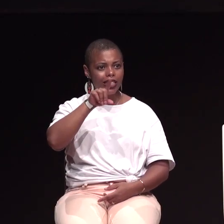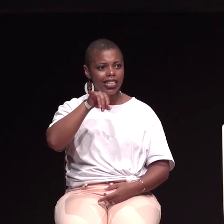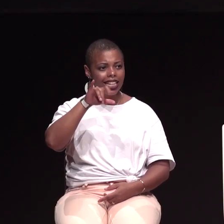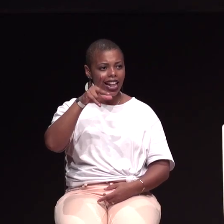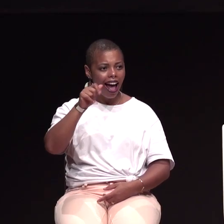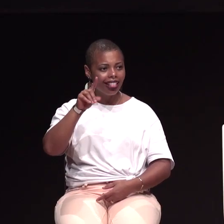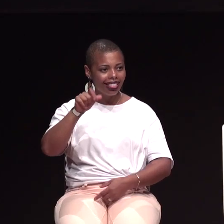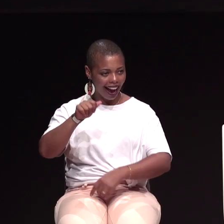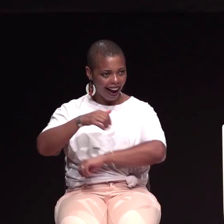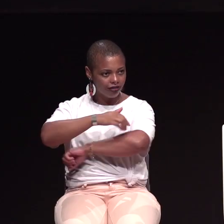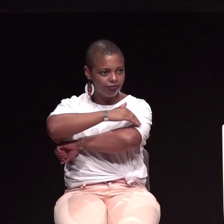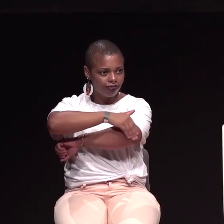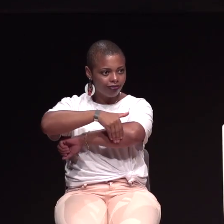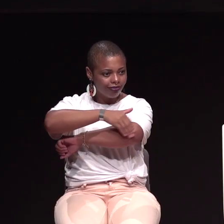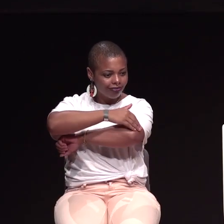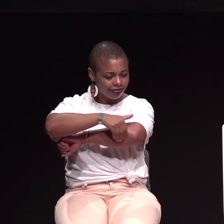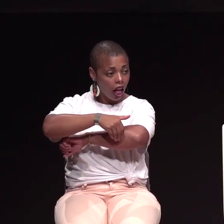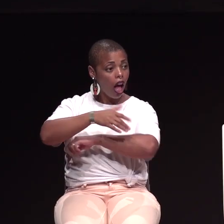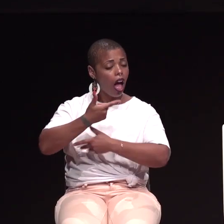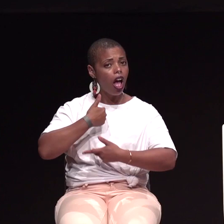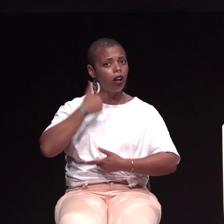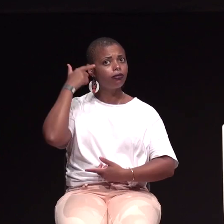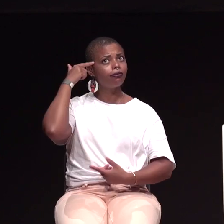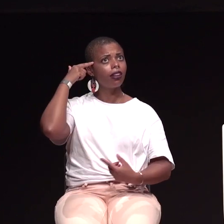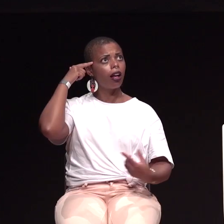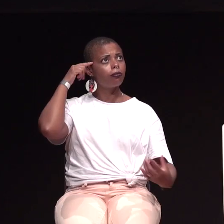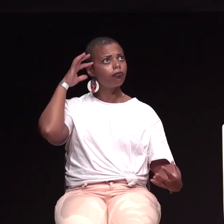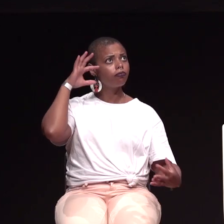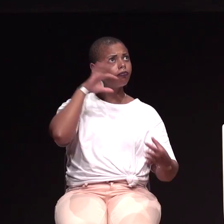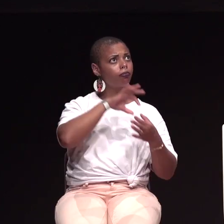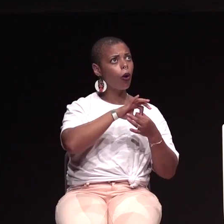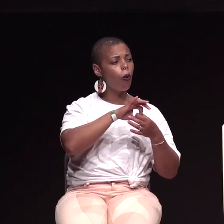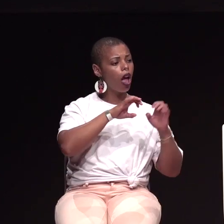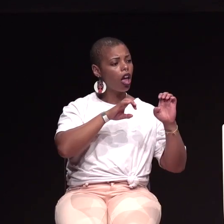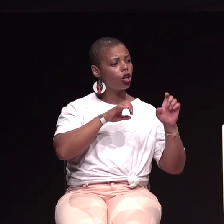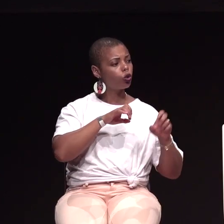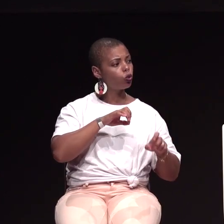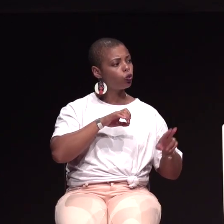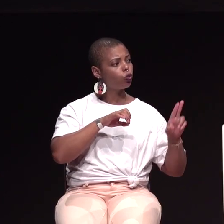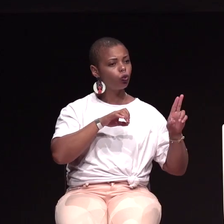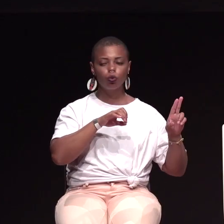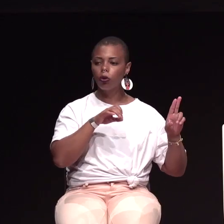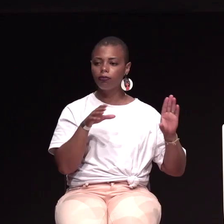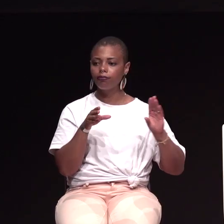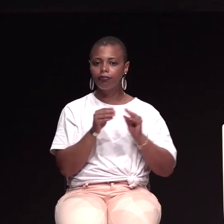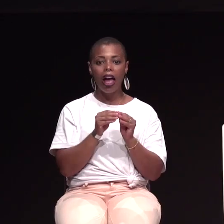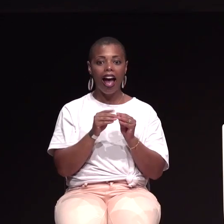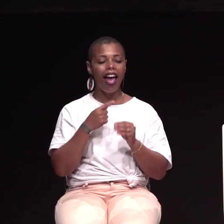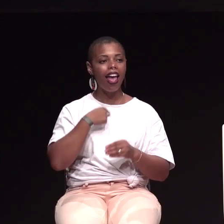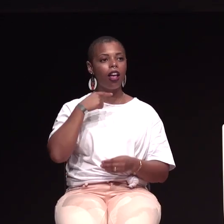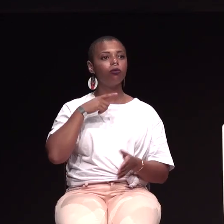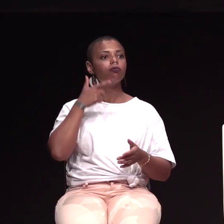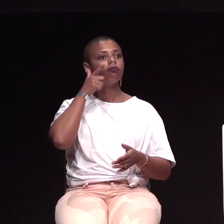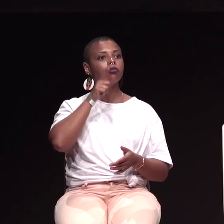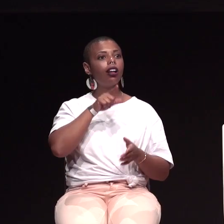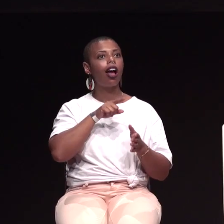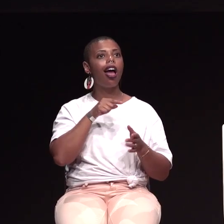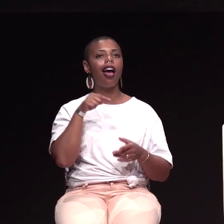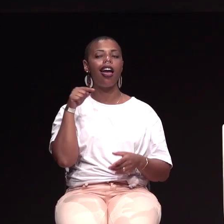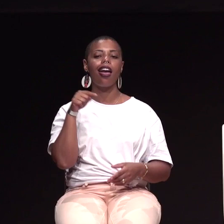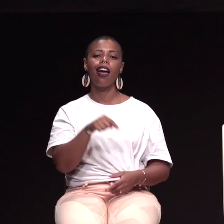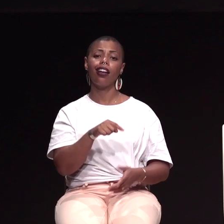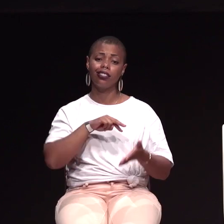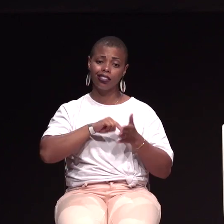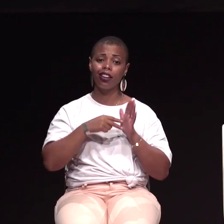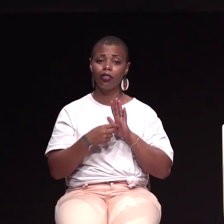Exusilhar. E quando eu fui pensar o que era o Exusilhar, eu cheguei na tal da minha pesquisa. Eu entendi